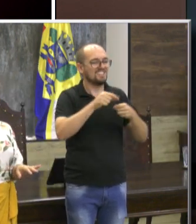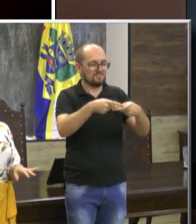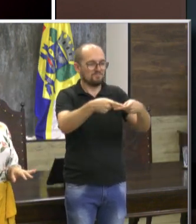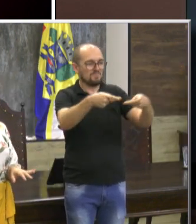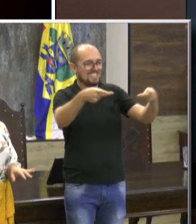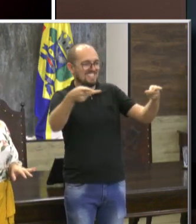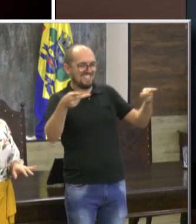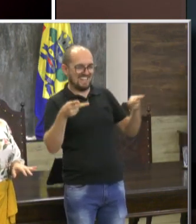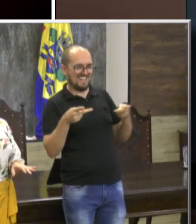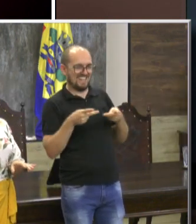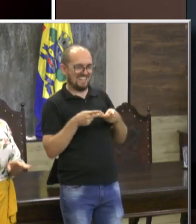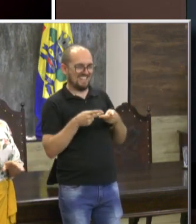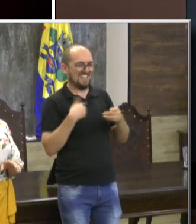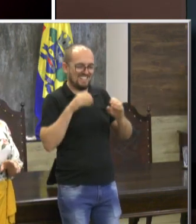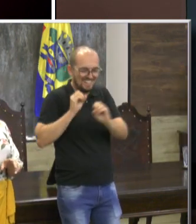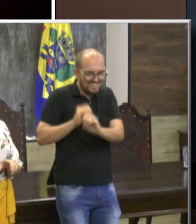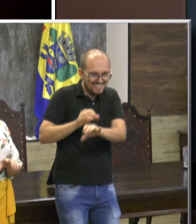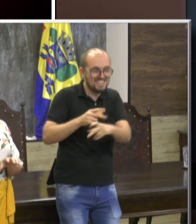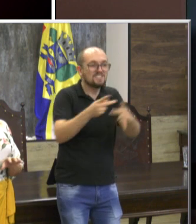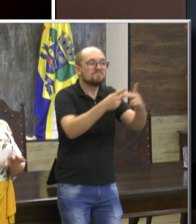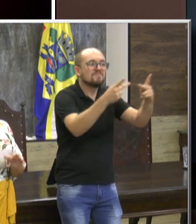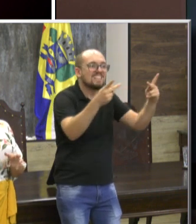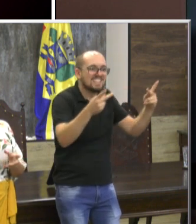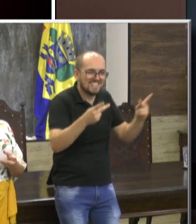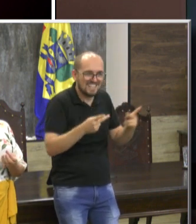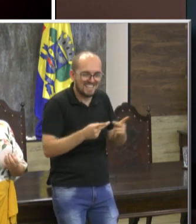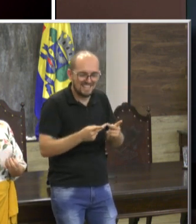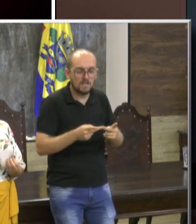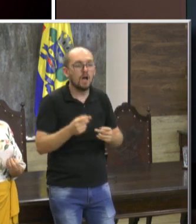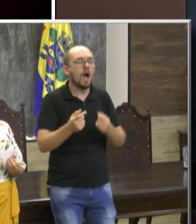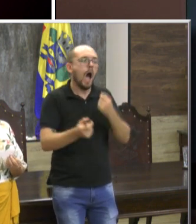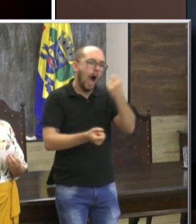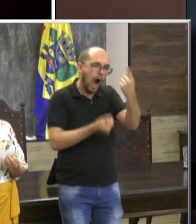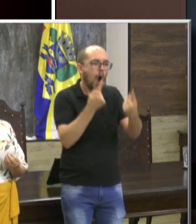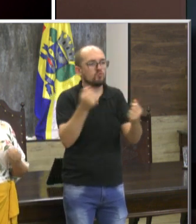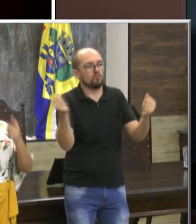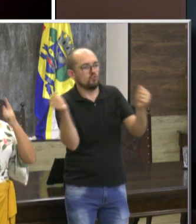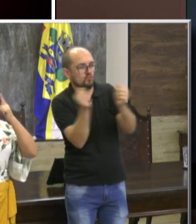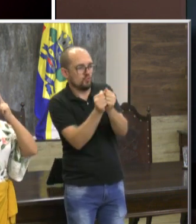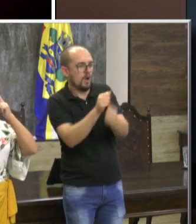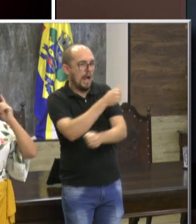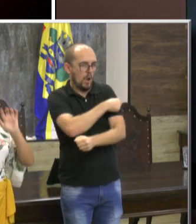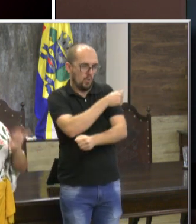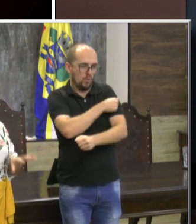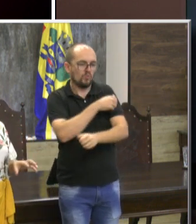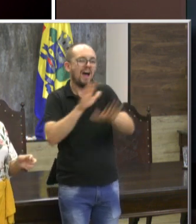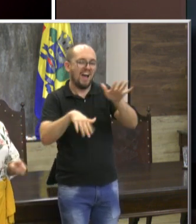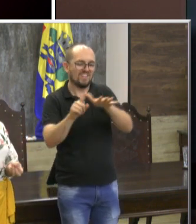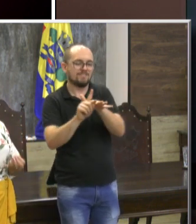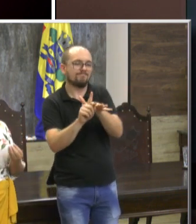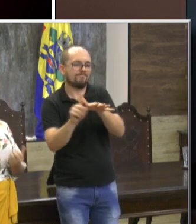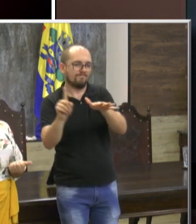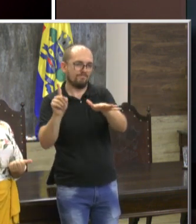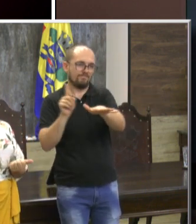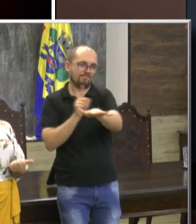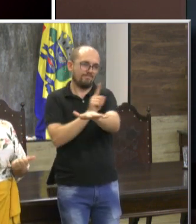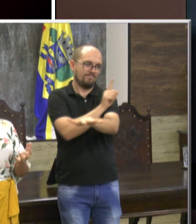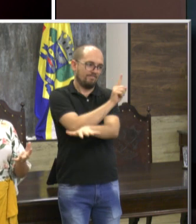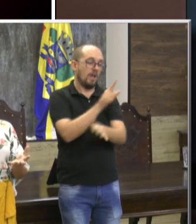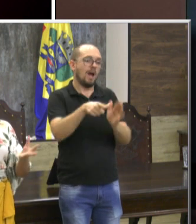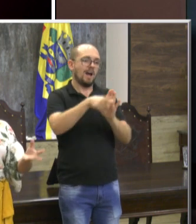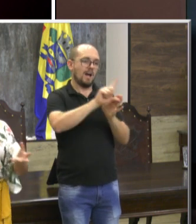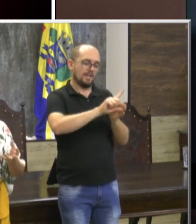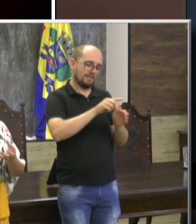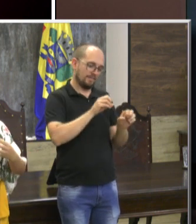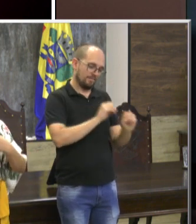currículo funcional. Então, algumas atividades ele fazia separado dos alunos, até porque não dava para ficar o Gustavo perto das crianças antes,